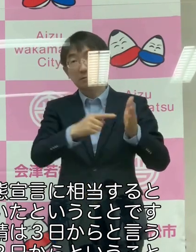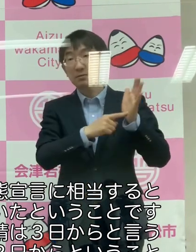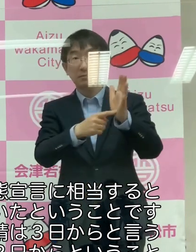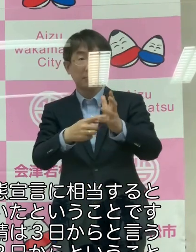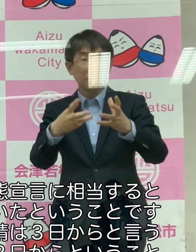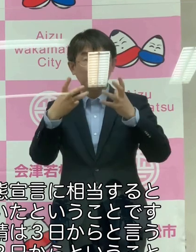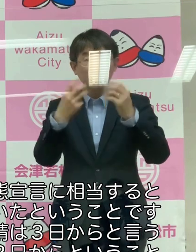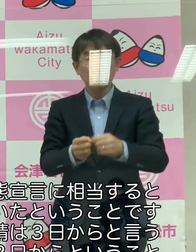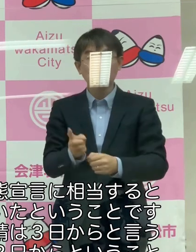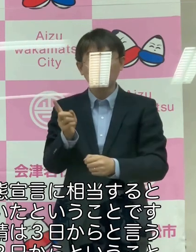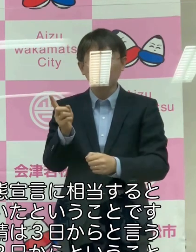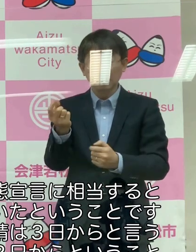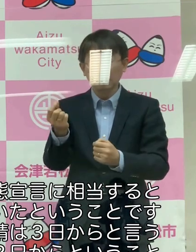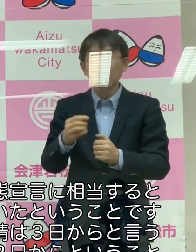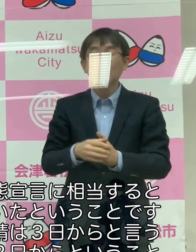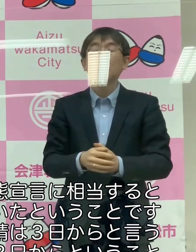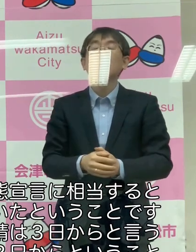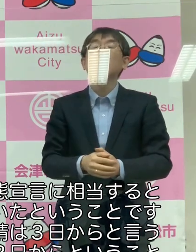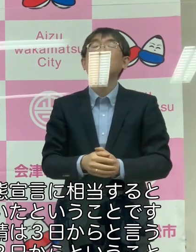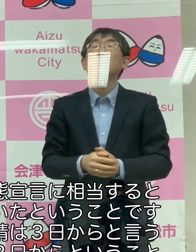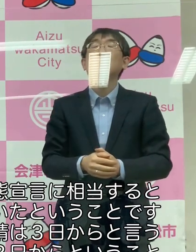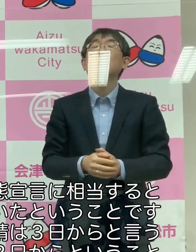ども、